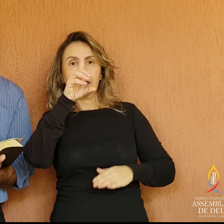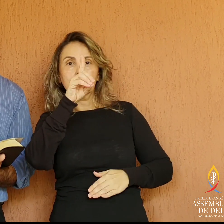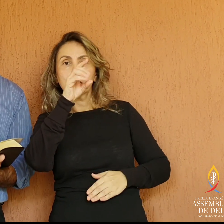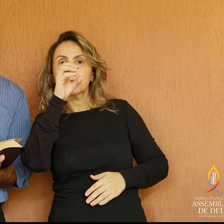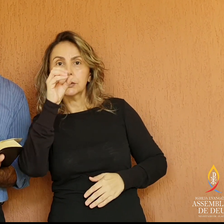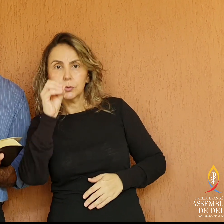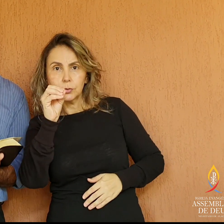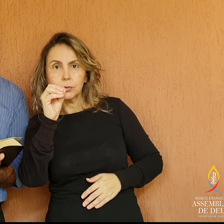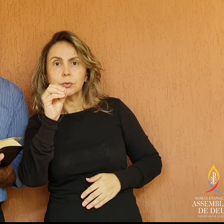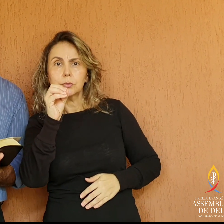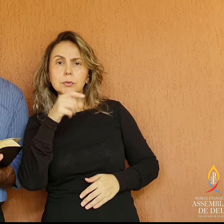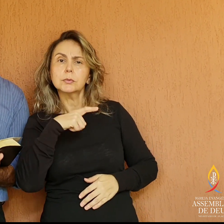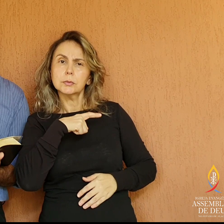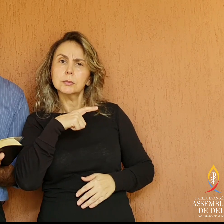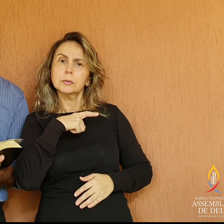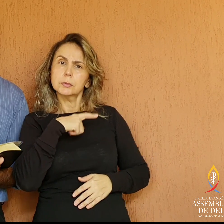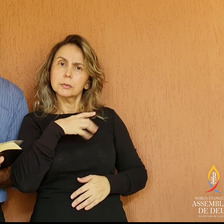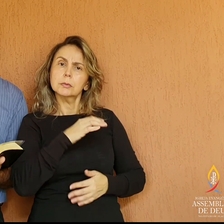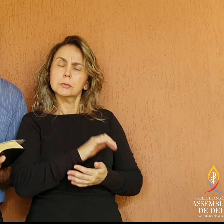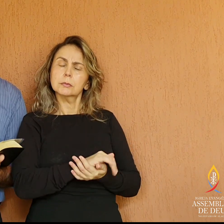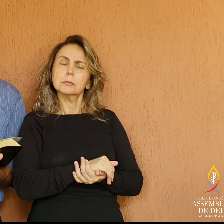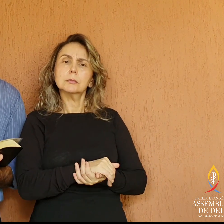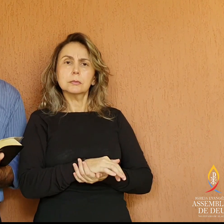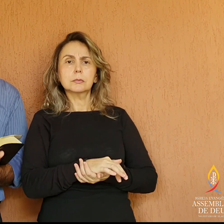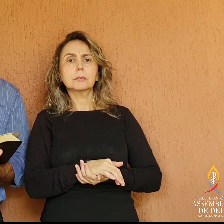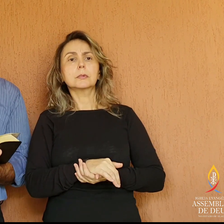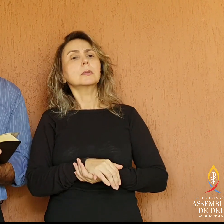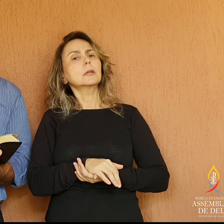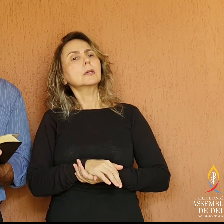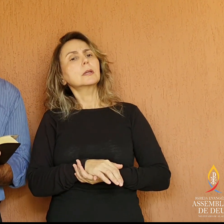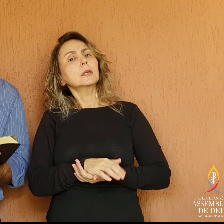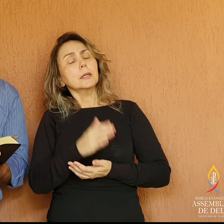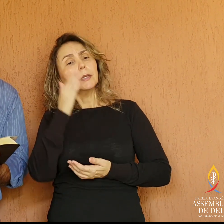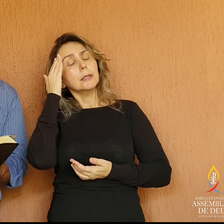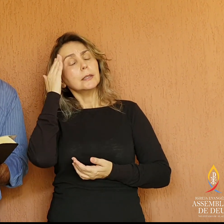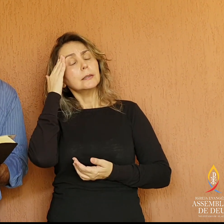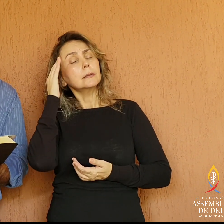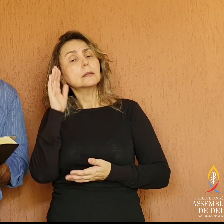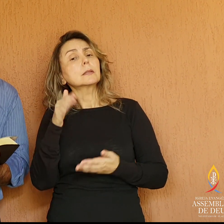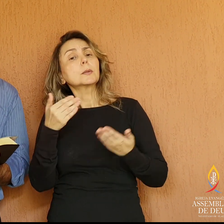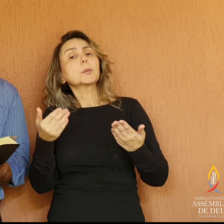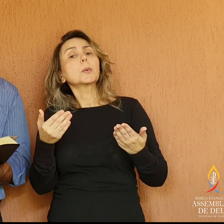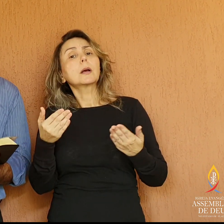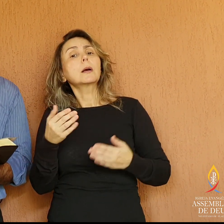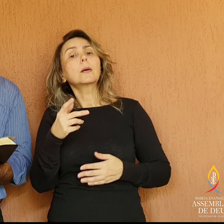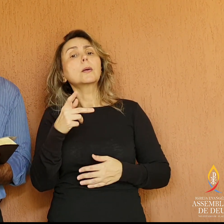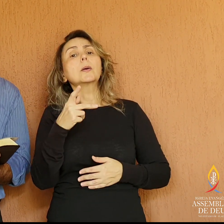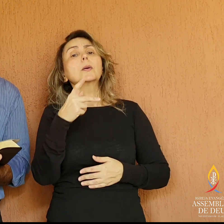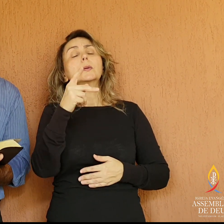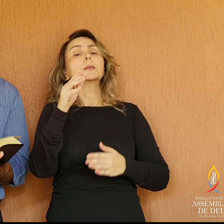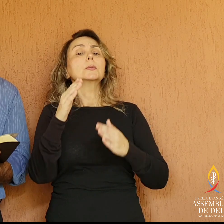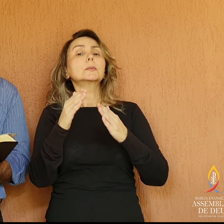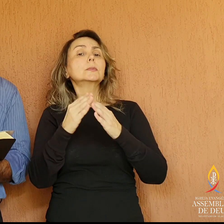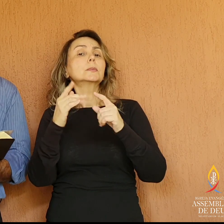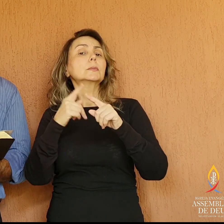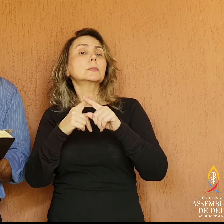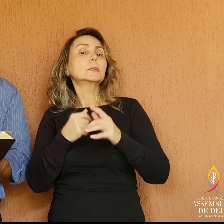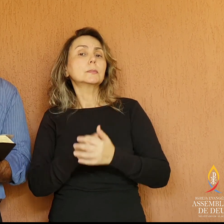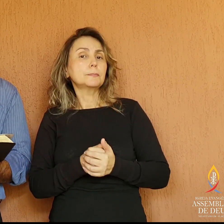fez um credo, ela tem uma declaração de fé. Procure saber qual a declaração de fé da sua igreja, para você conhecer